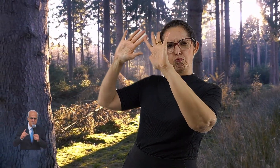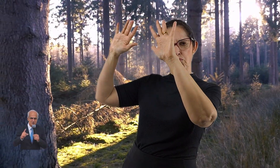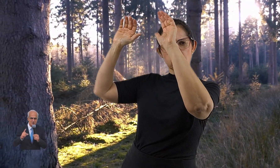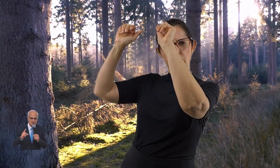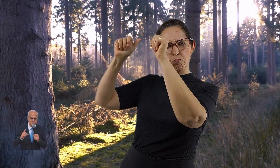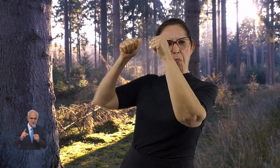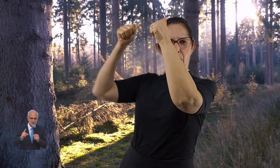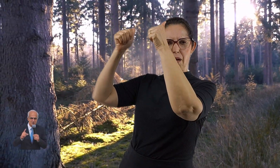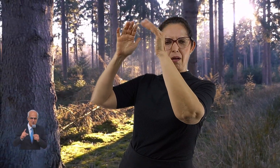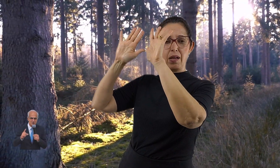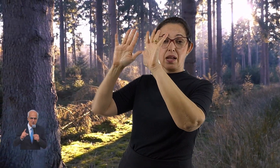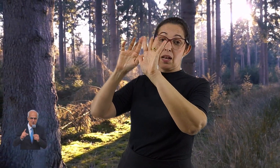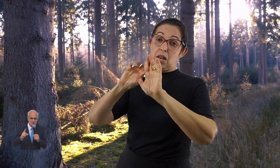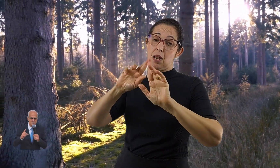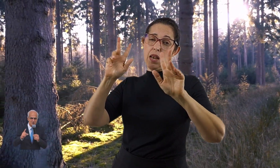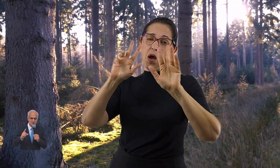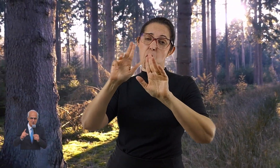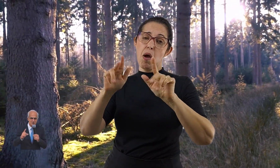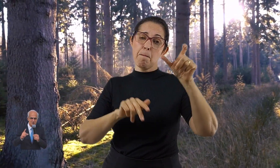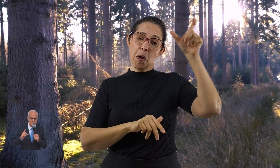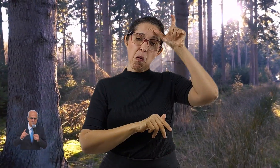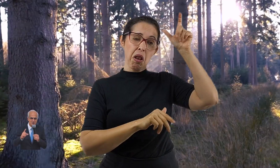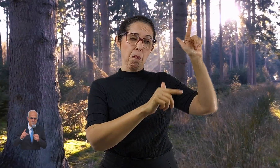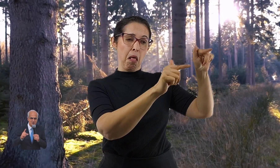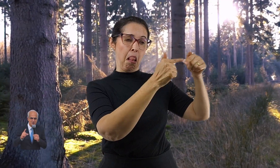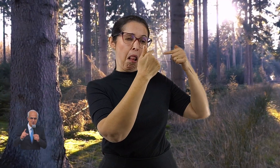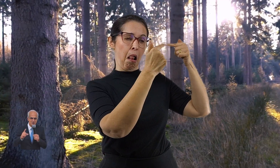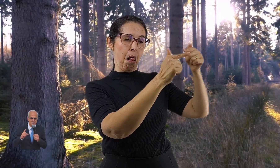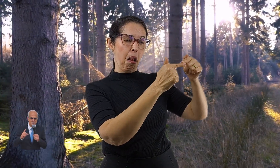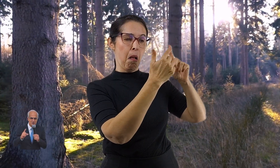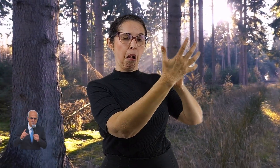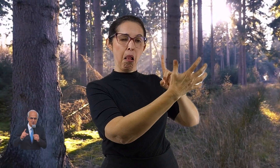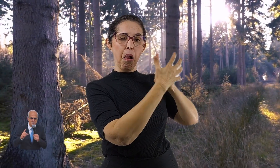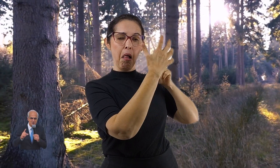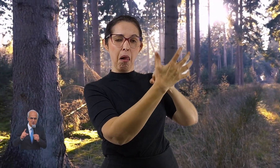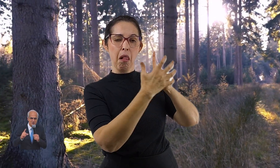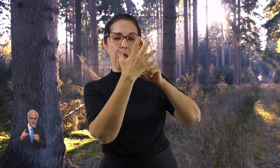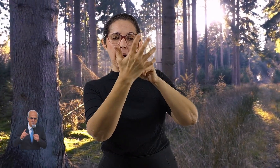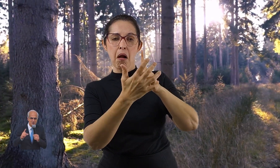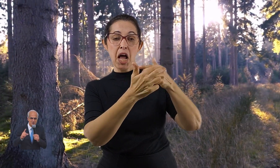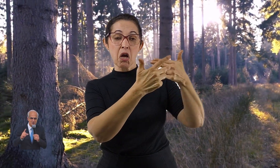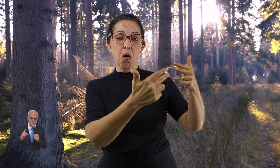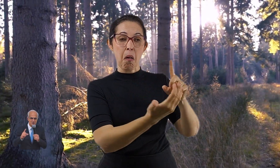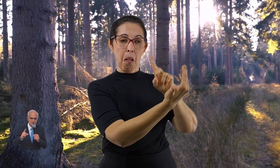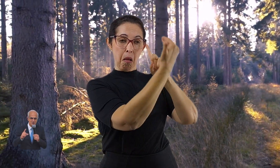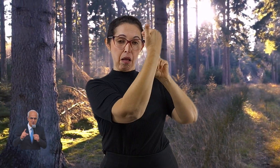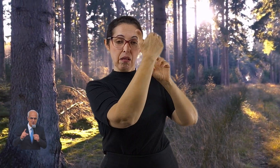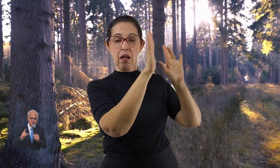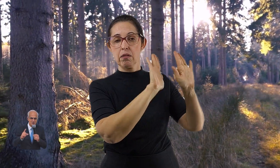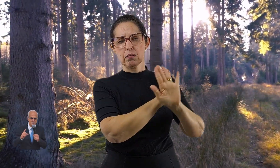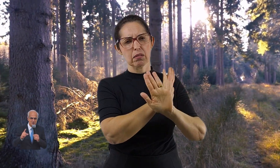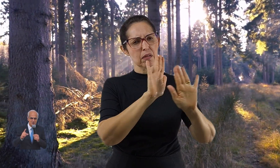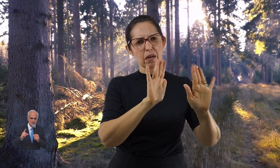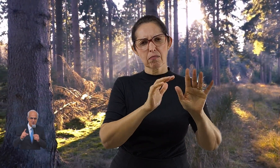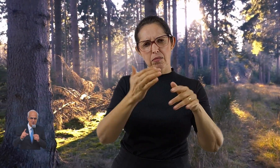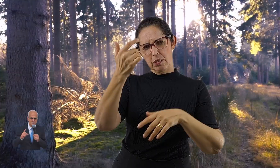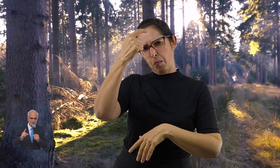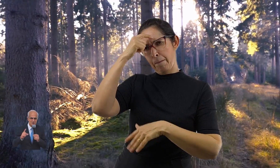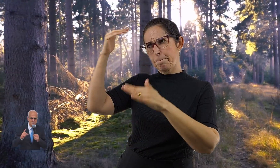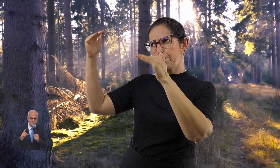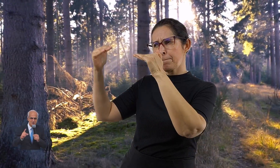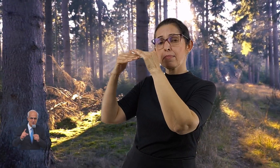O Senhor não te chamou para você ser atingido por tudo que está à sua volta, não. O Senhor te chamou para você ter uma mente firme. E essa